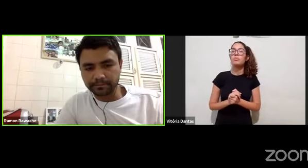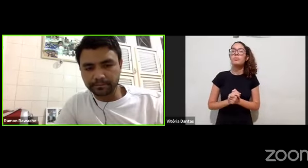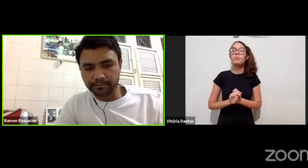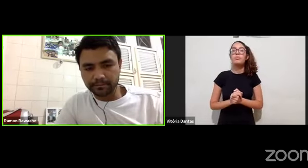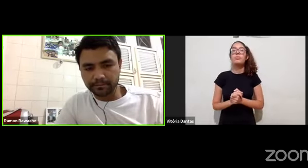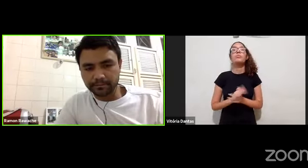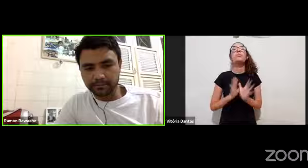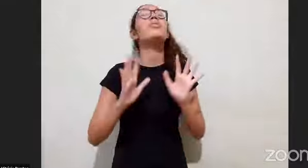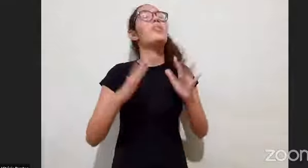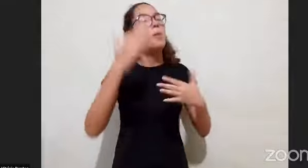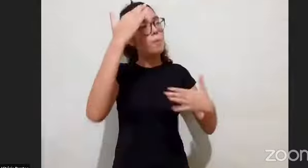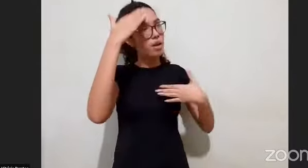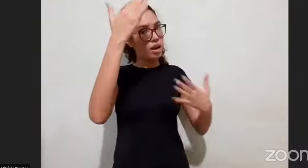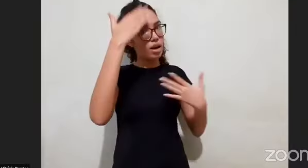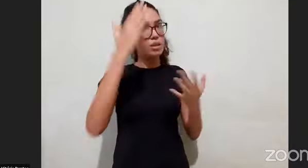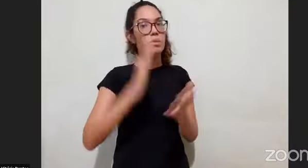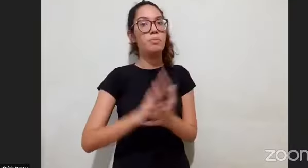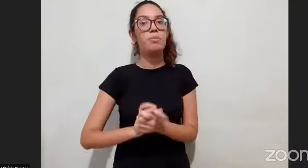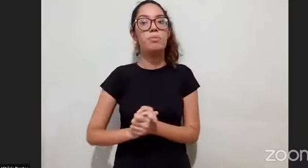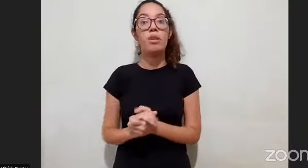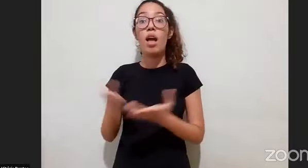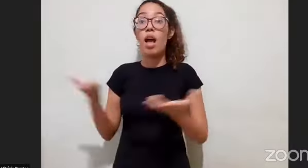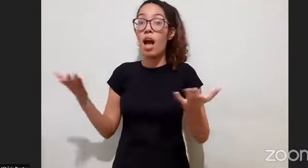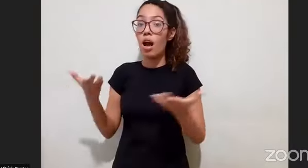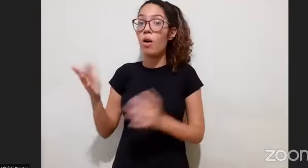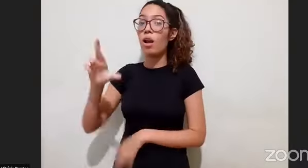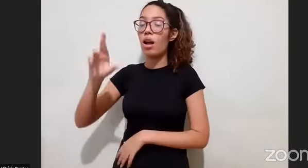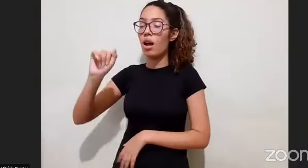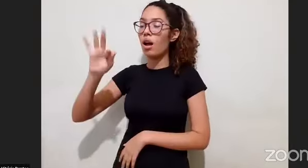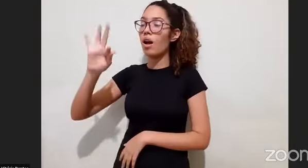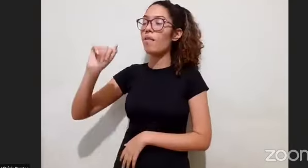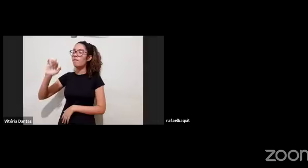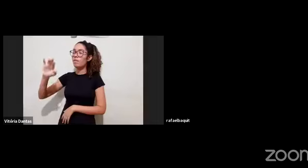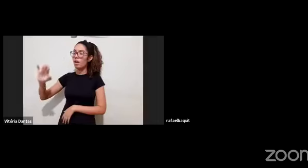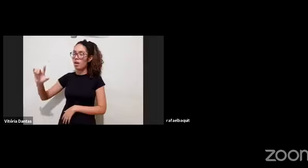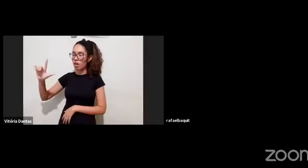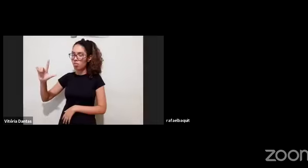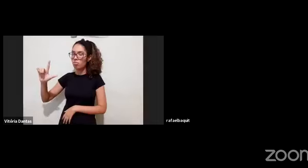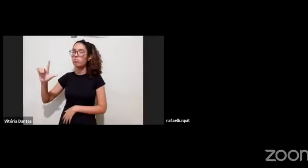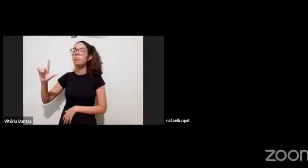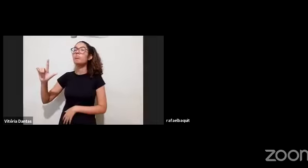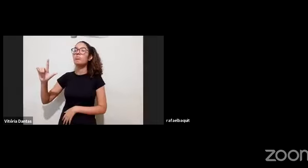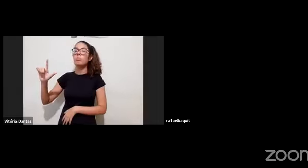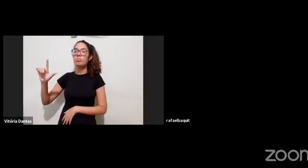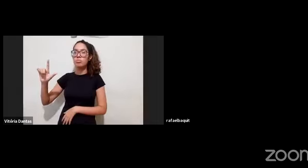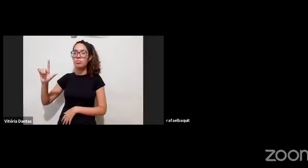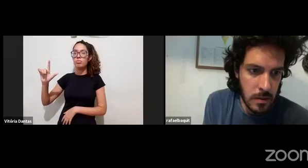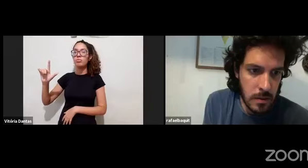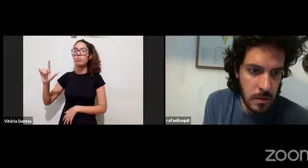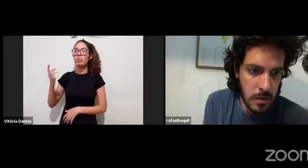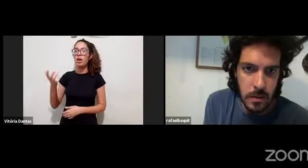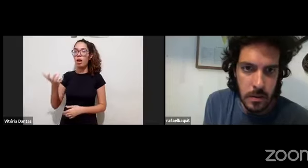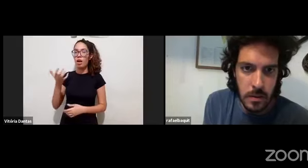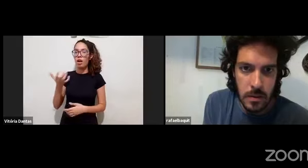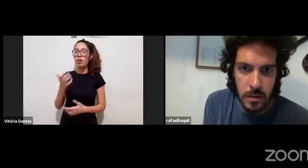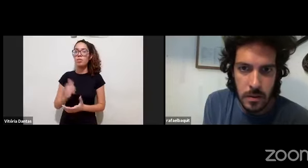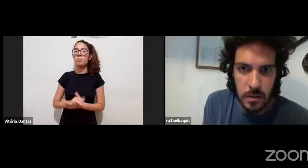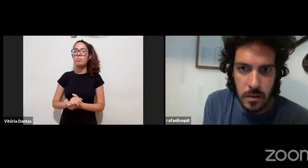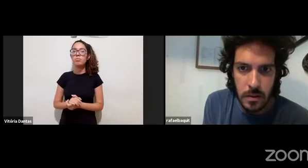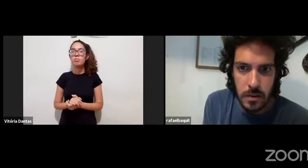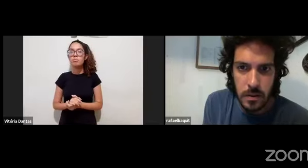Obrigado, Ramon. Agora é o Rafael. Brigadão, Rafael. Vou te ligar. Cadê o